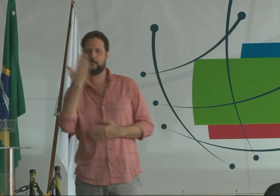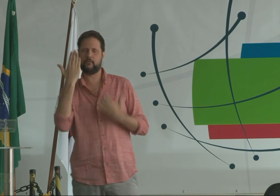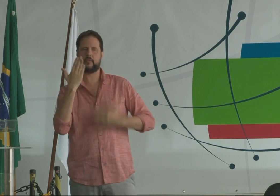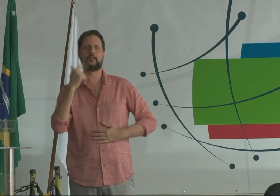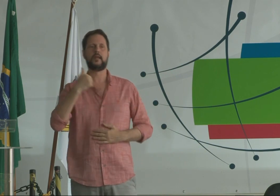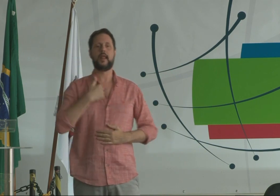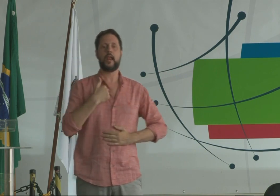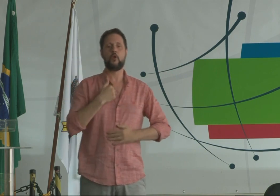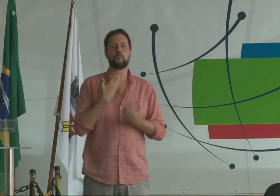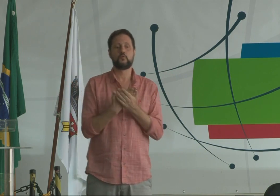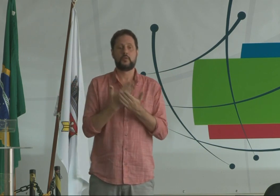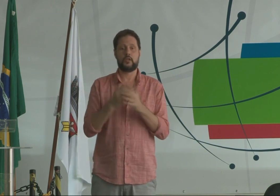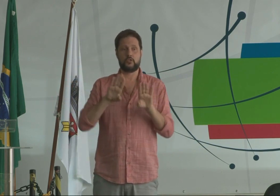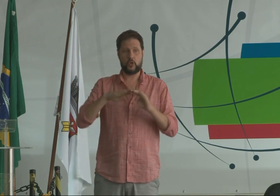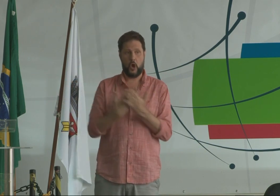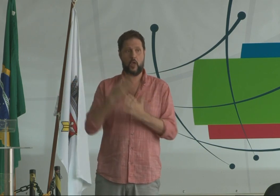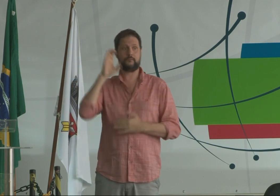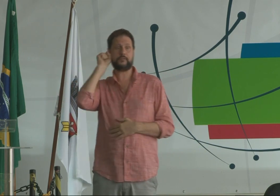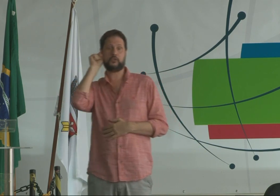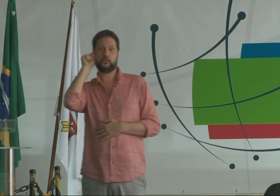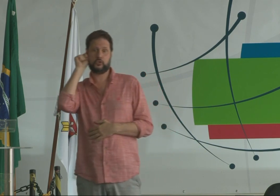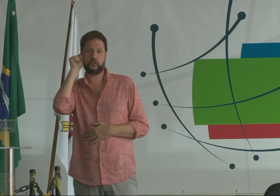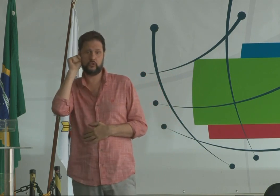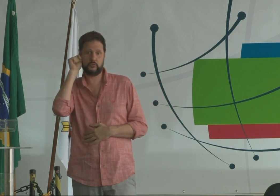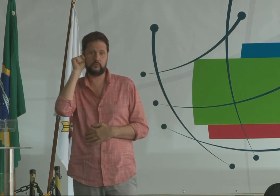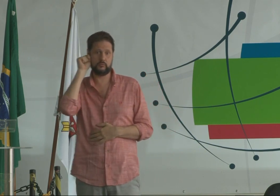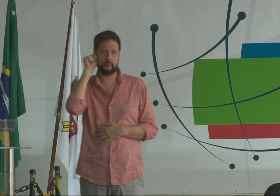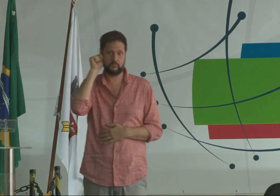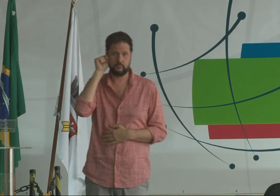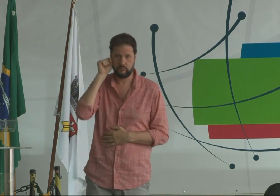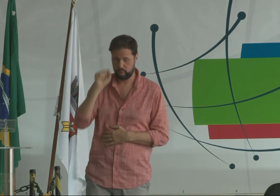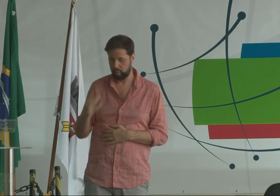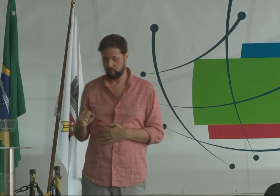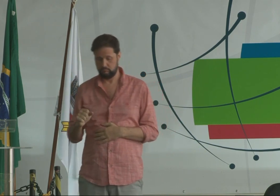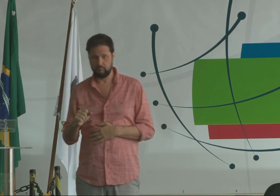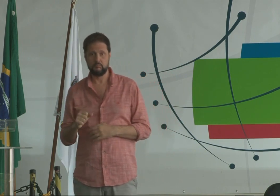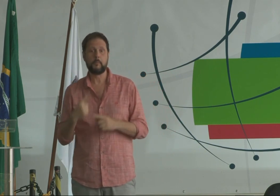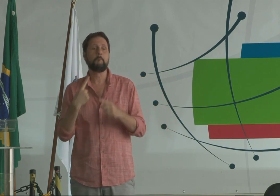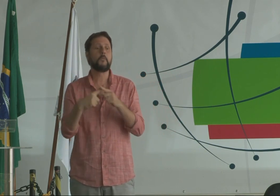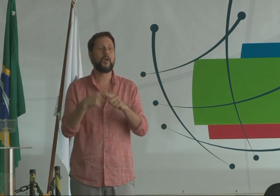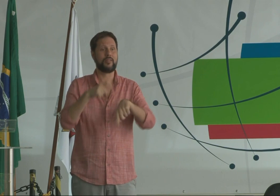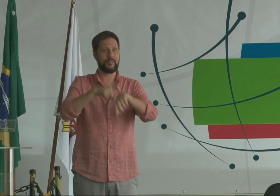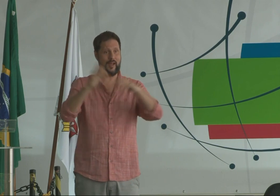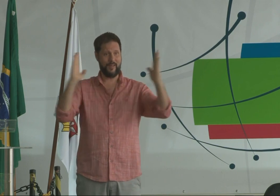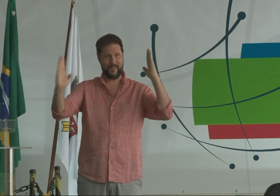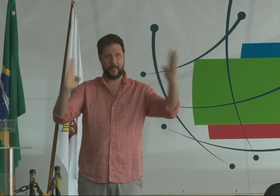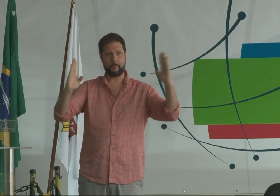Aqui onde vocês podem perguntar, por exemplo, se eu estudei em escola de ouvintes, como é que foi o processo. Porque,